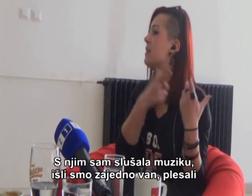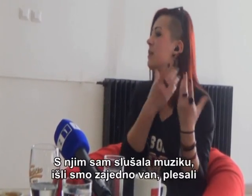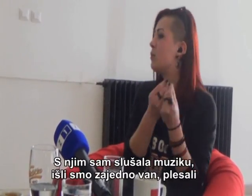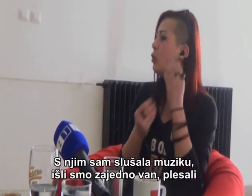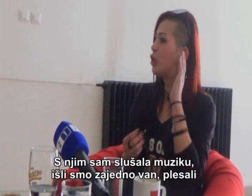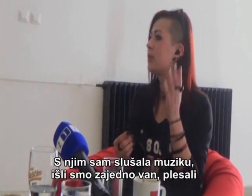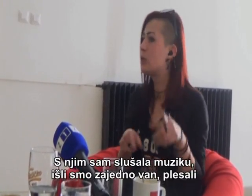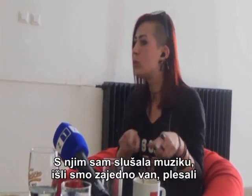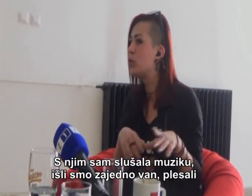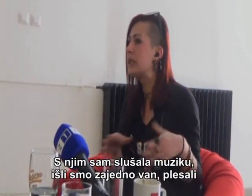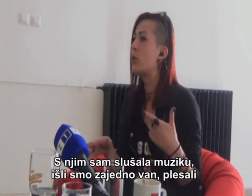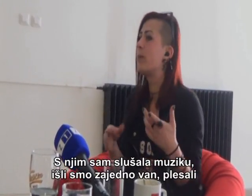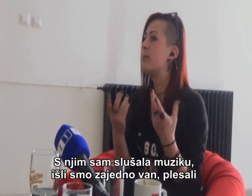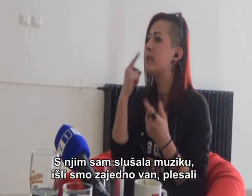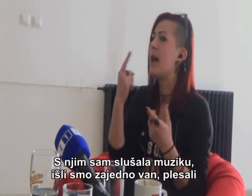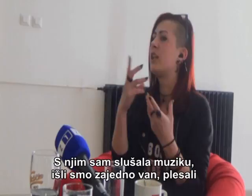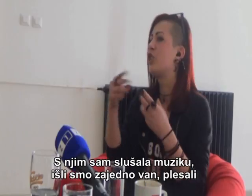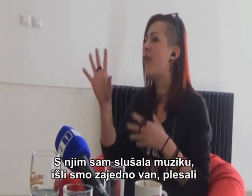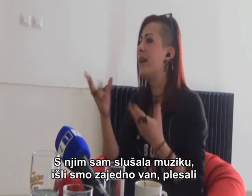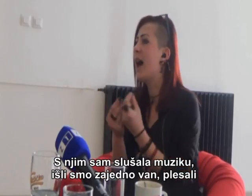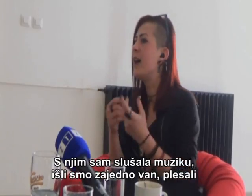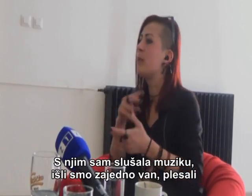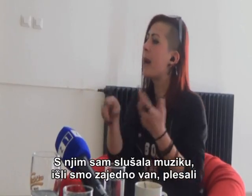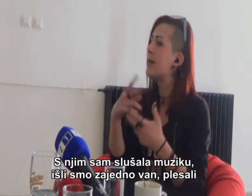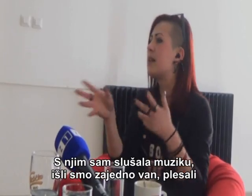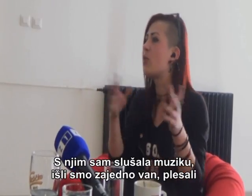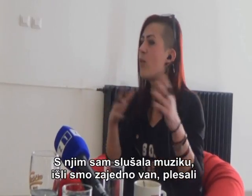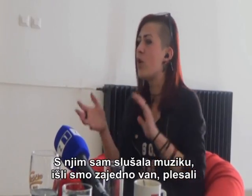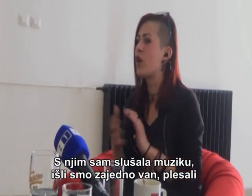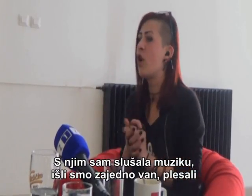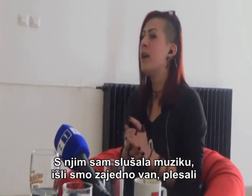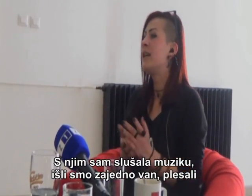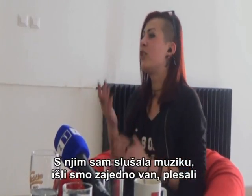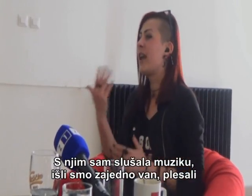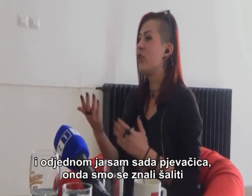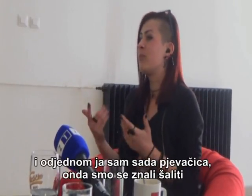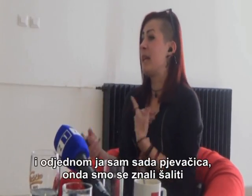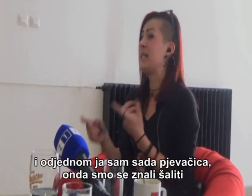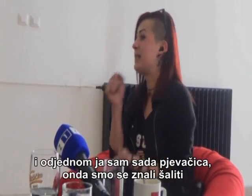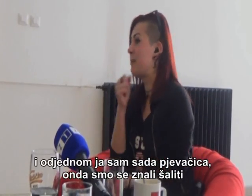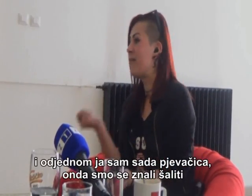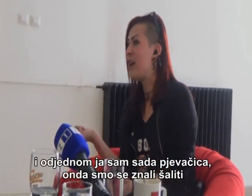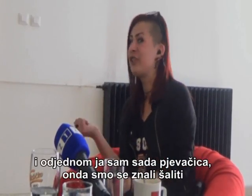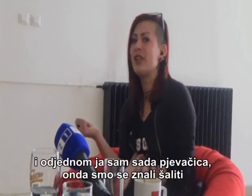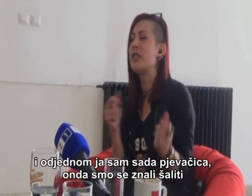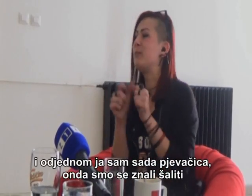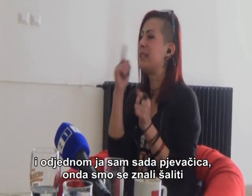s njim slušati tu muziku, pa smo znali se van dajno, pleta, rumo, ono, i odjednom ja se sad pjevaču to, da smo se